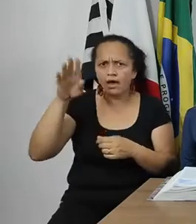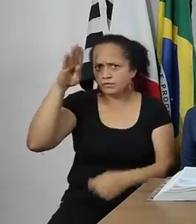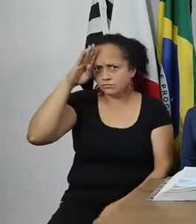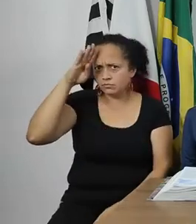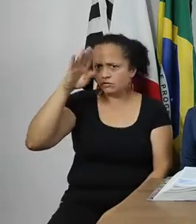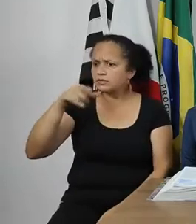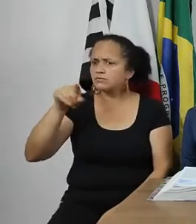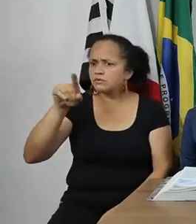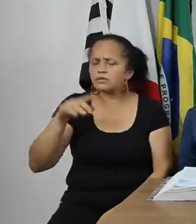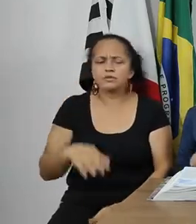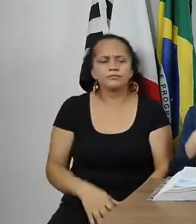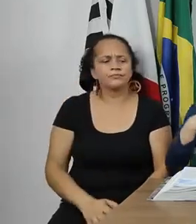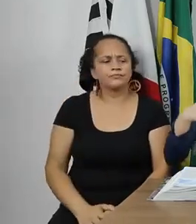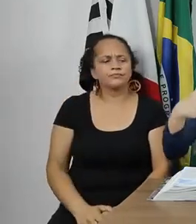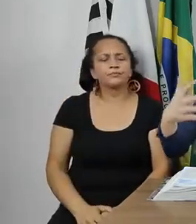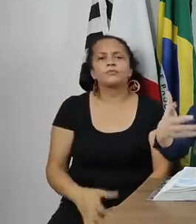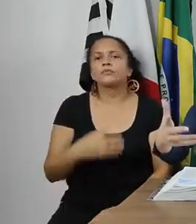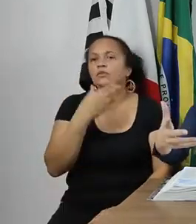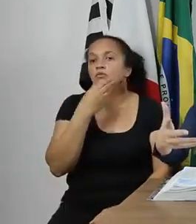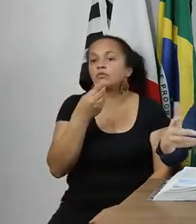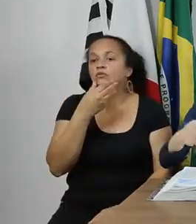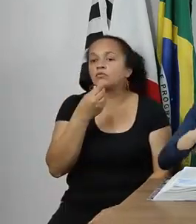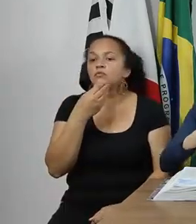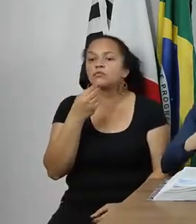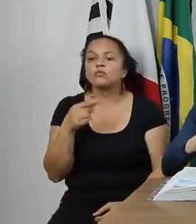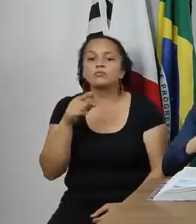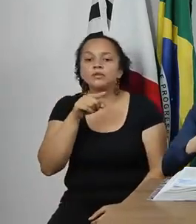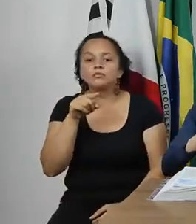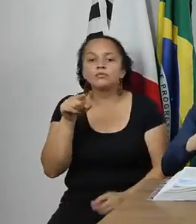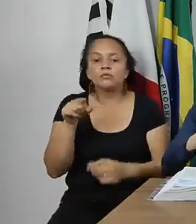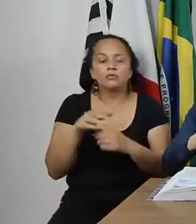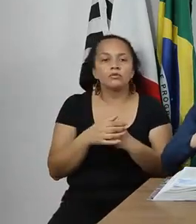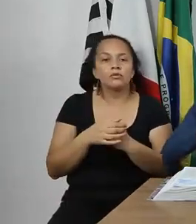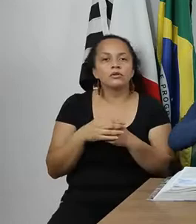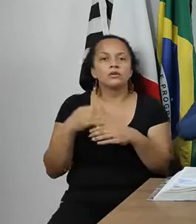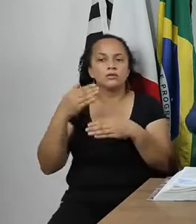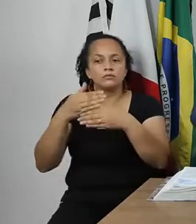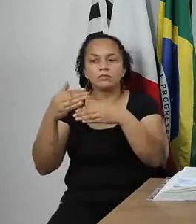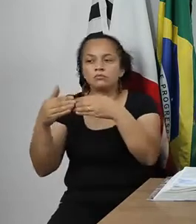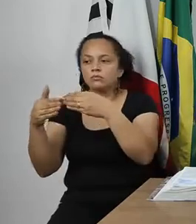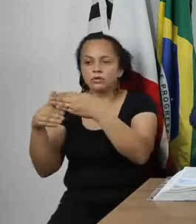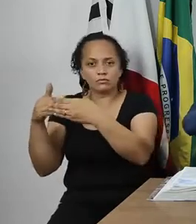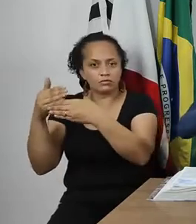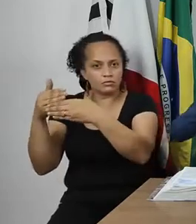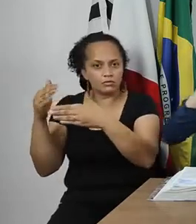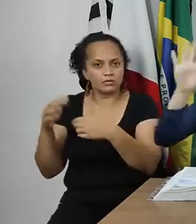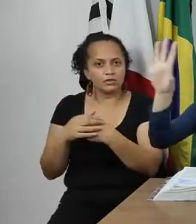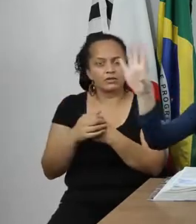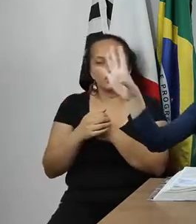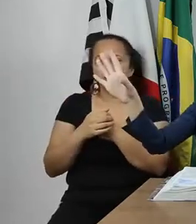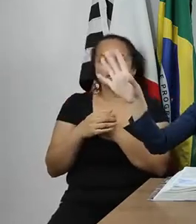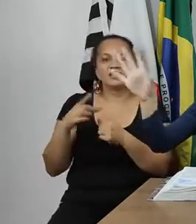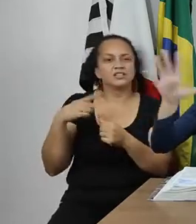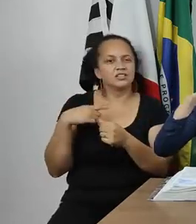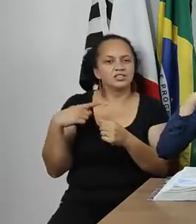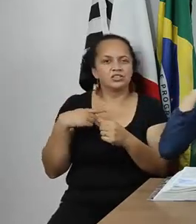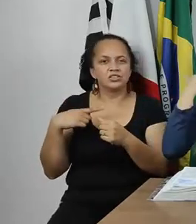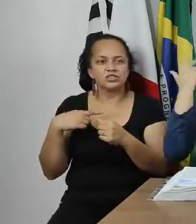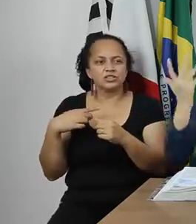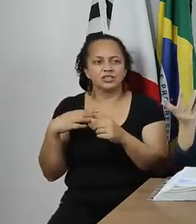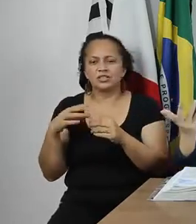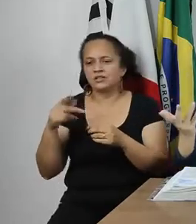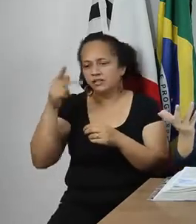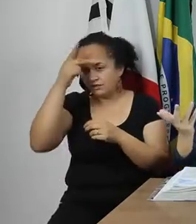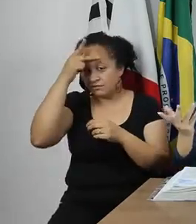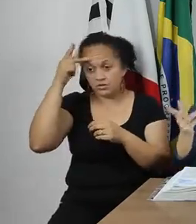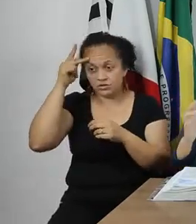oficial chegou às beiras da muralha, enquanto estava todo o povo escutando tudo que